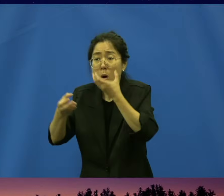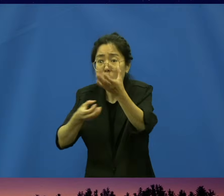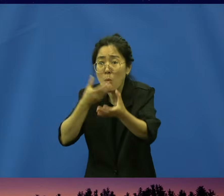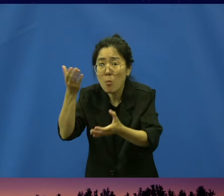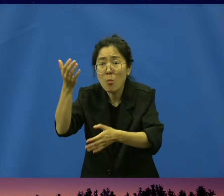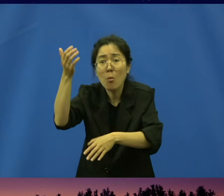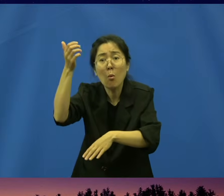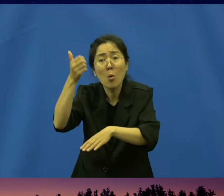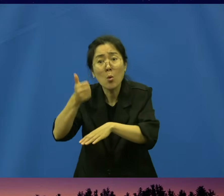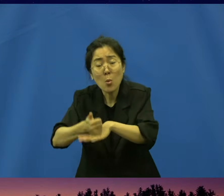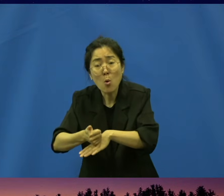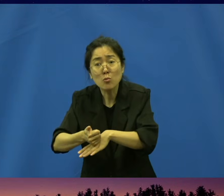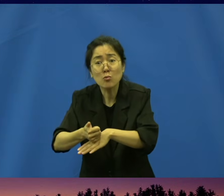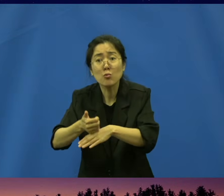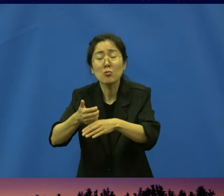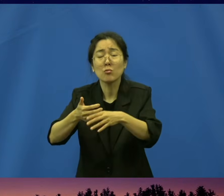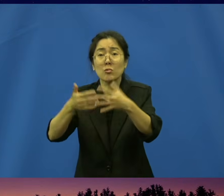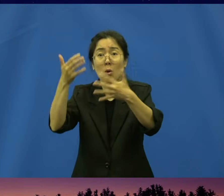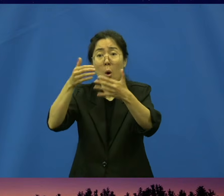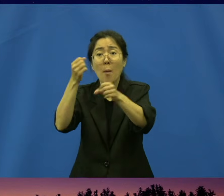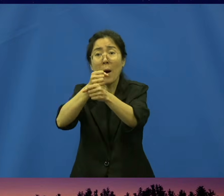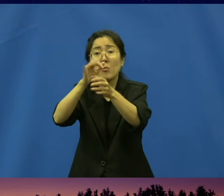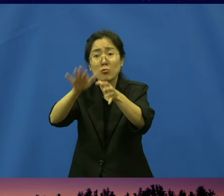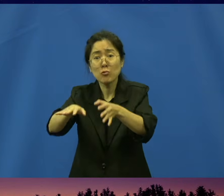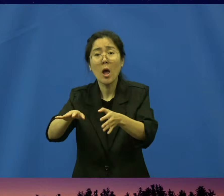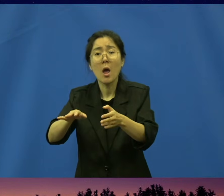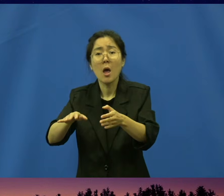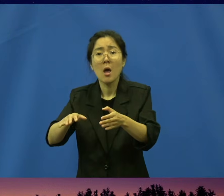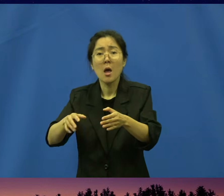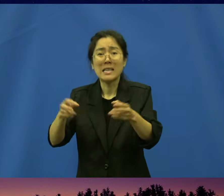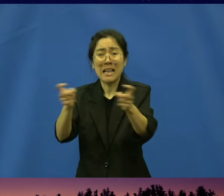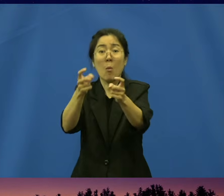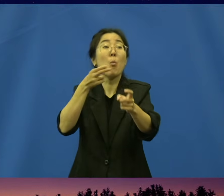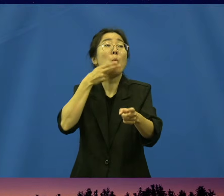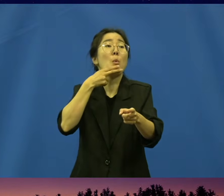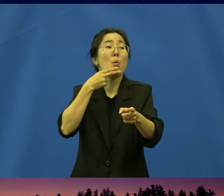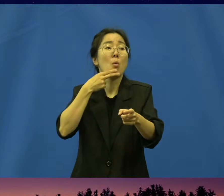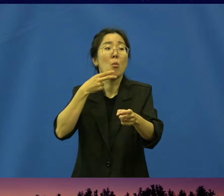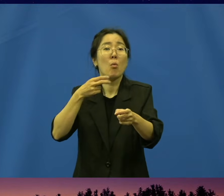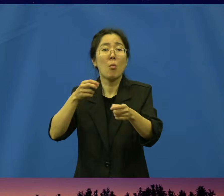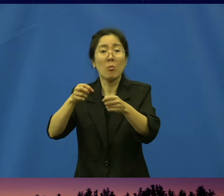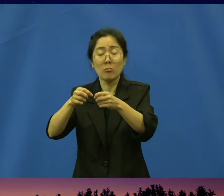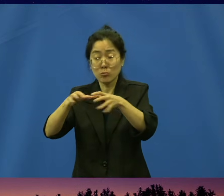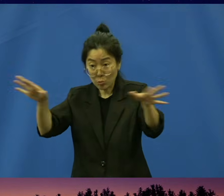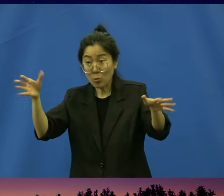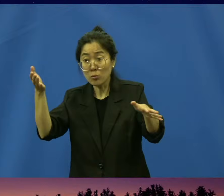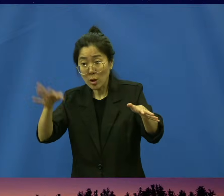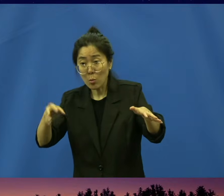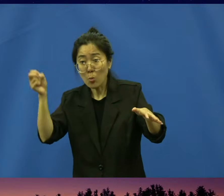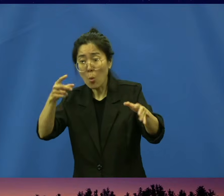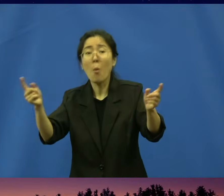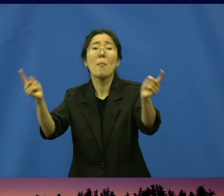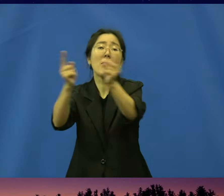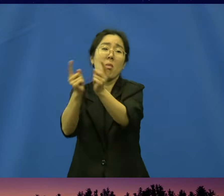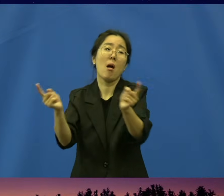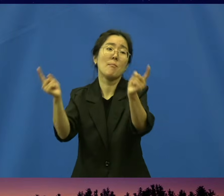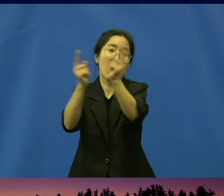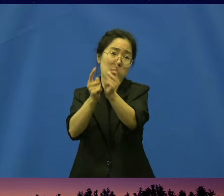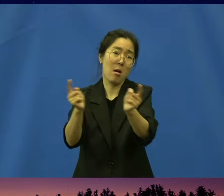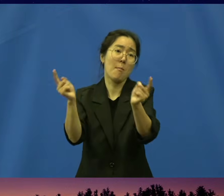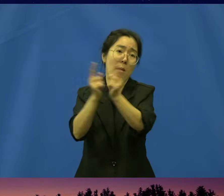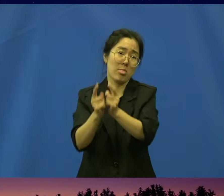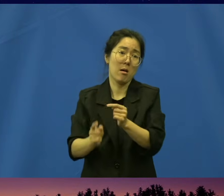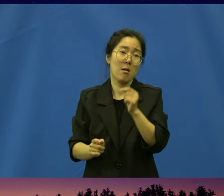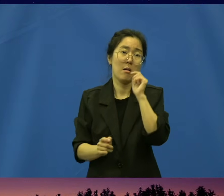모였고 월급도 안 받는다는데 어떻게 저렇게 행복하냐, 어떻게 연합해서 하냐, 그렇게 얘기합니다. 저는 두 가지 때문에